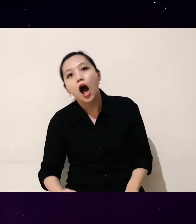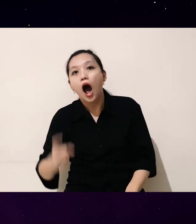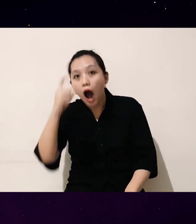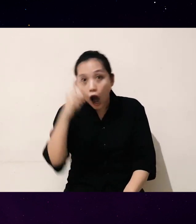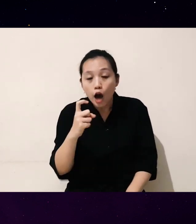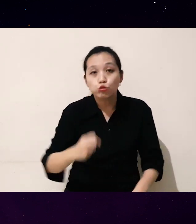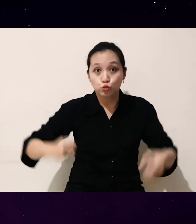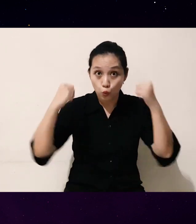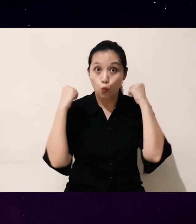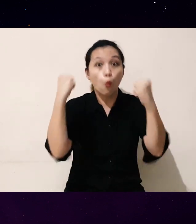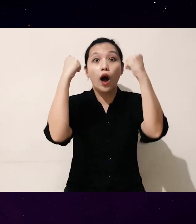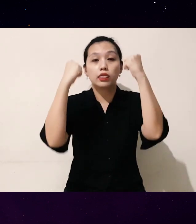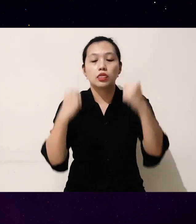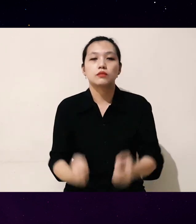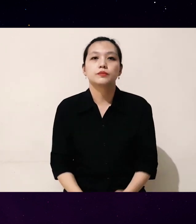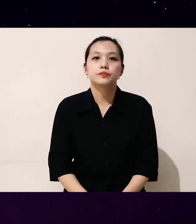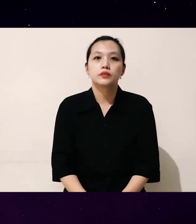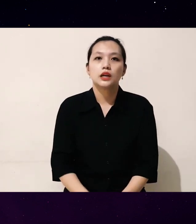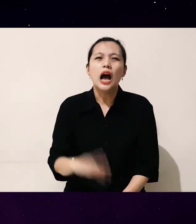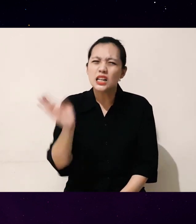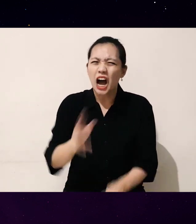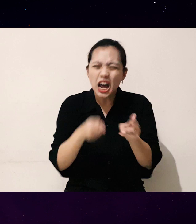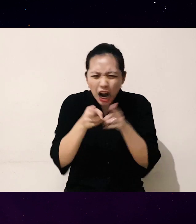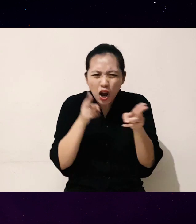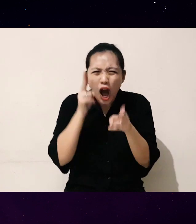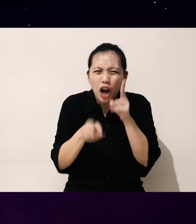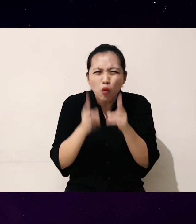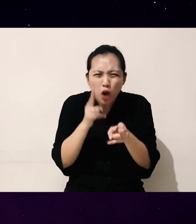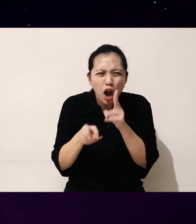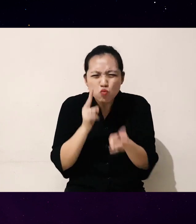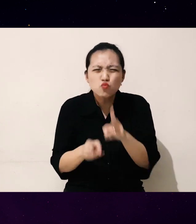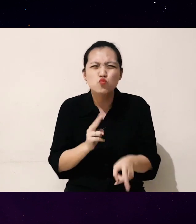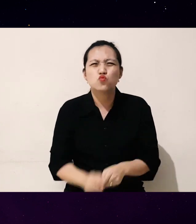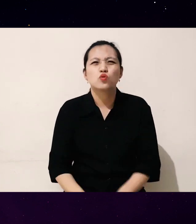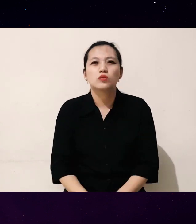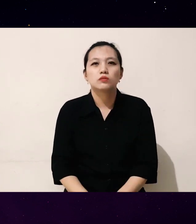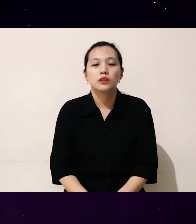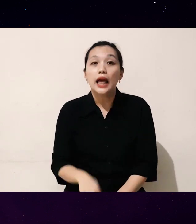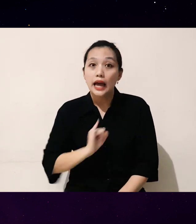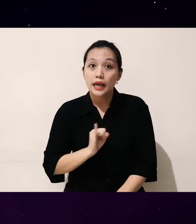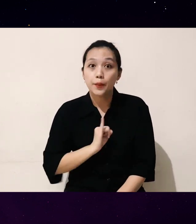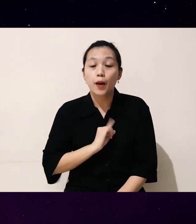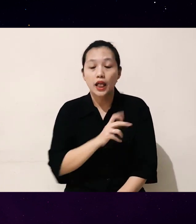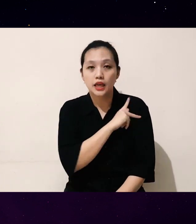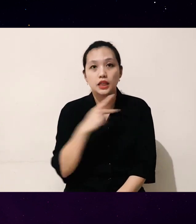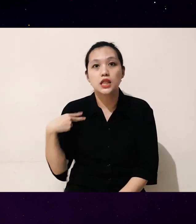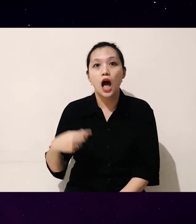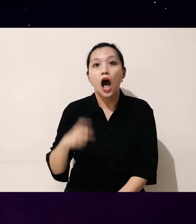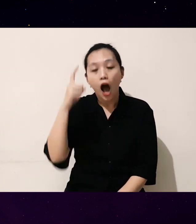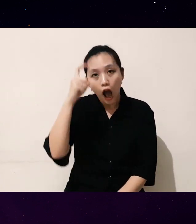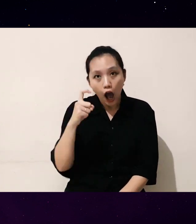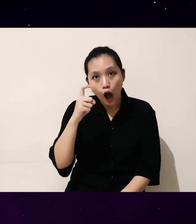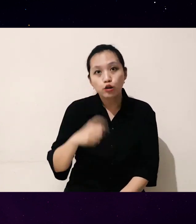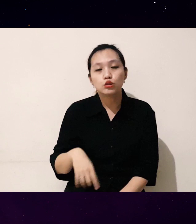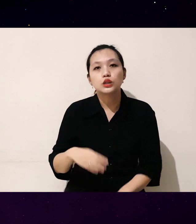lemah. Tuhan ingin kita menjaga hati kita untuk tidak mengizinkan keragu-raguan menjadi lebih